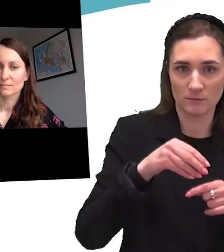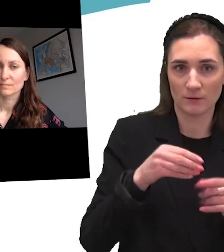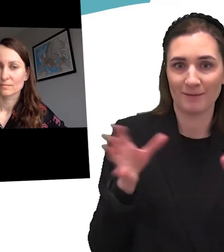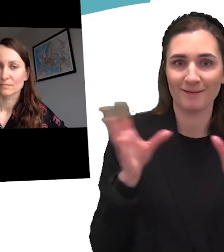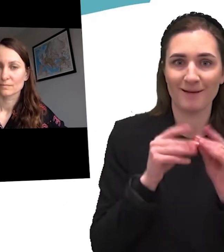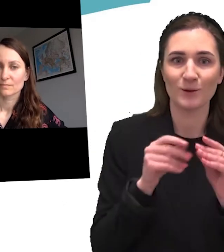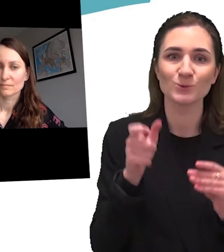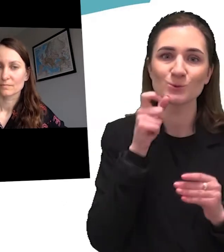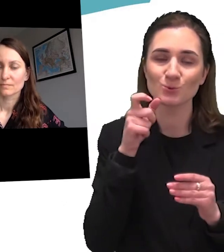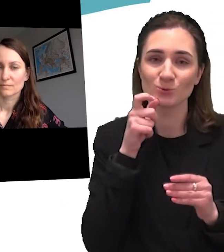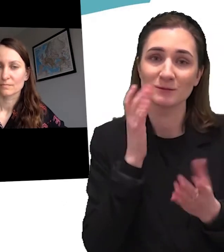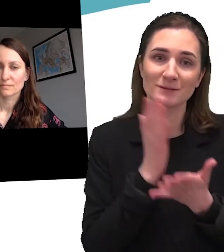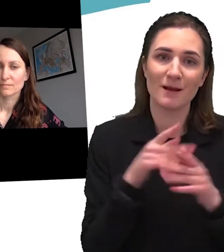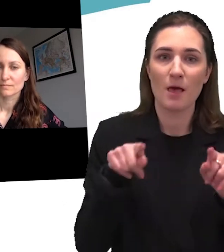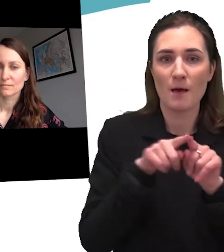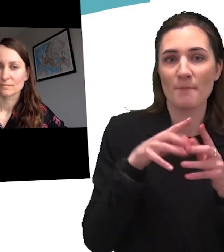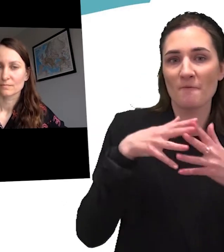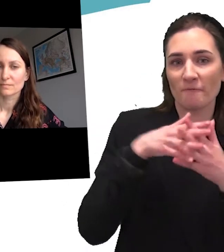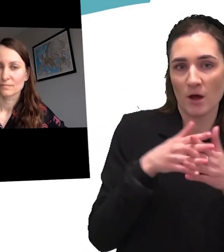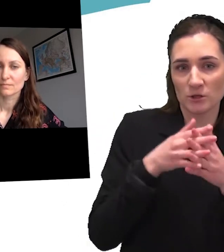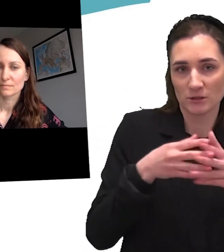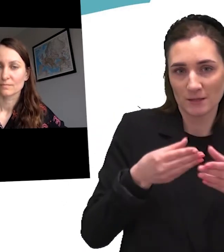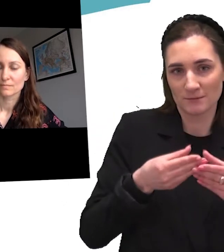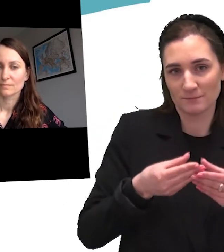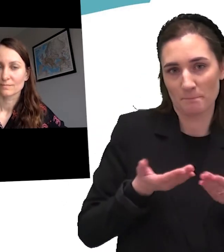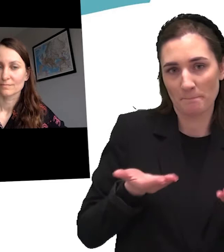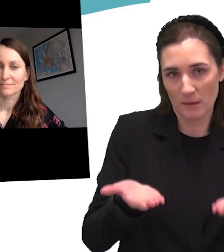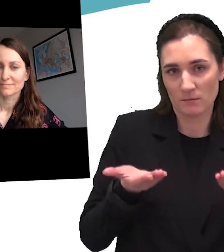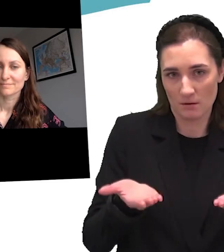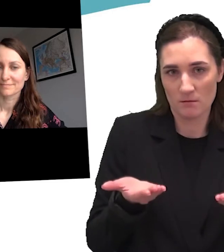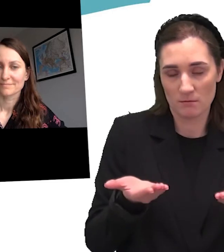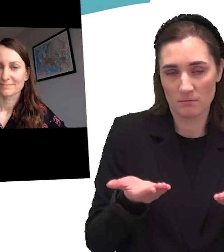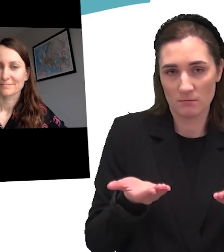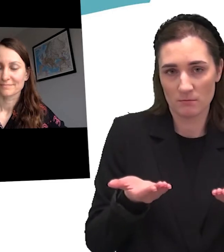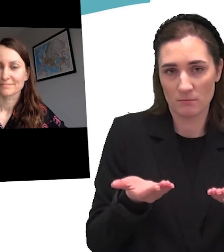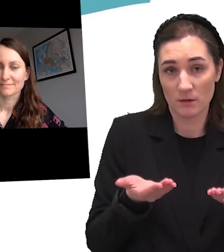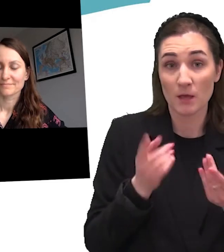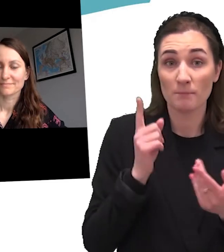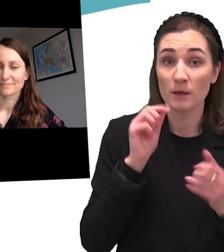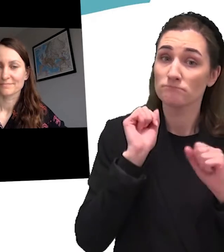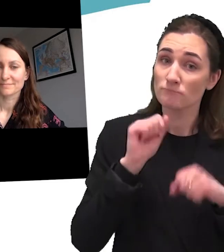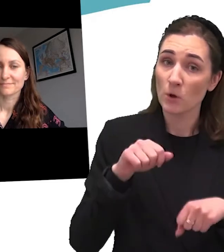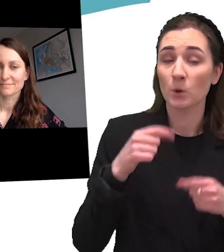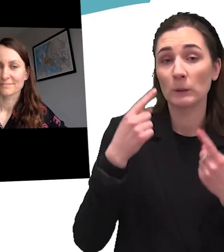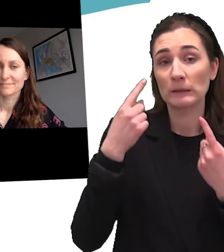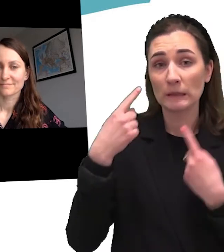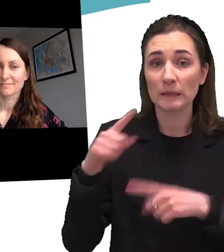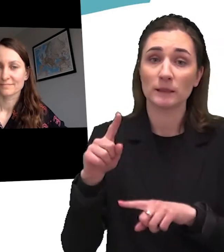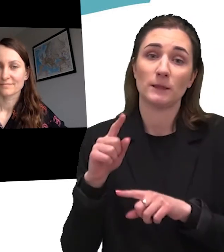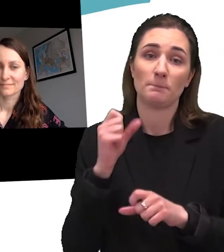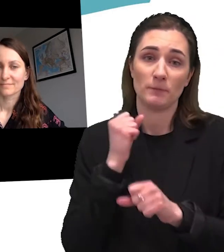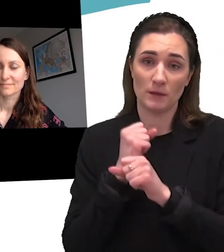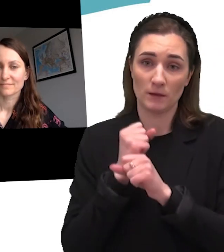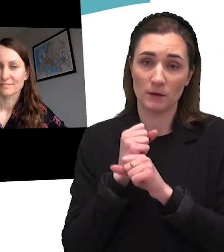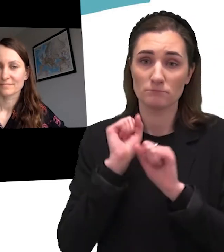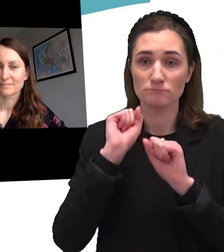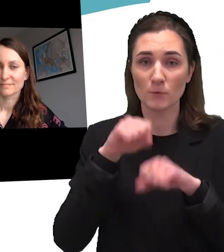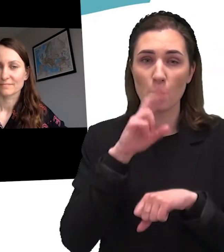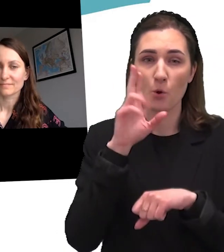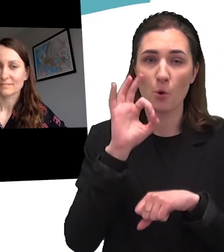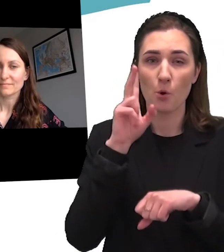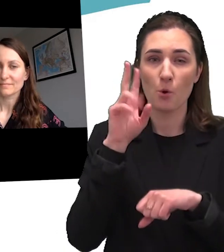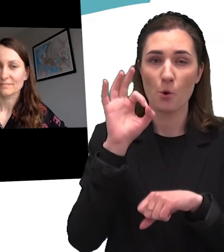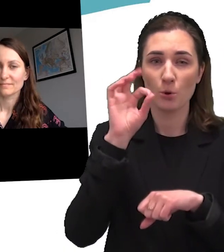miltai, ir cukrus, tai yra varškės pyragas, jeigu vadinti savo vardais. Bet galima padaryti